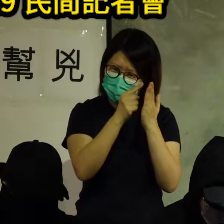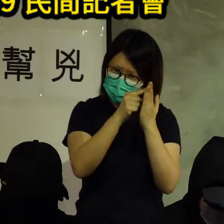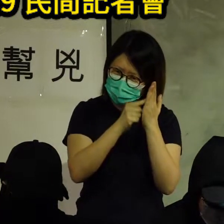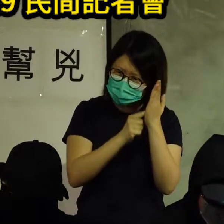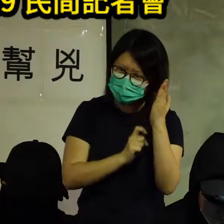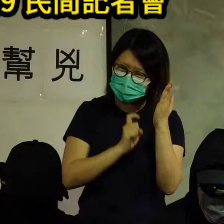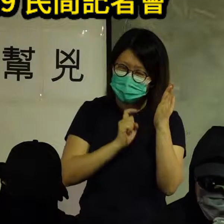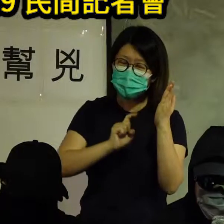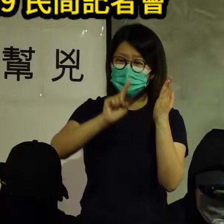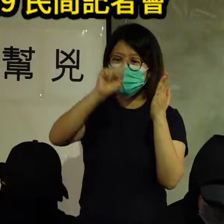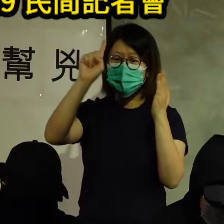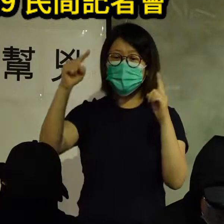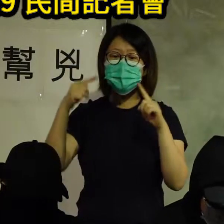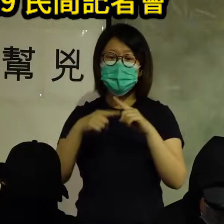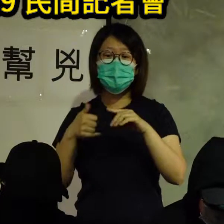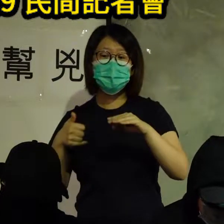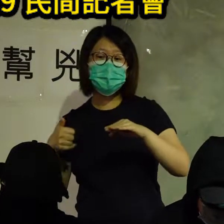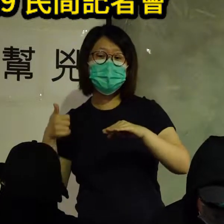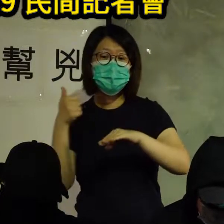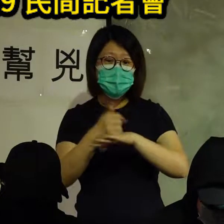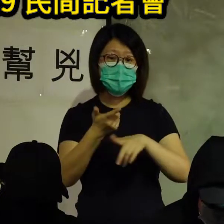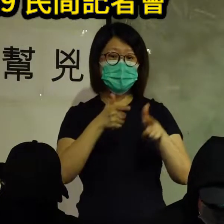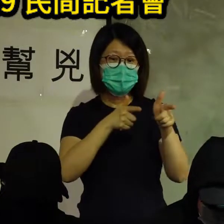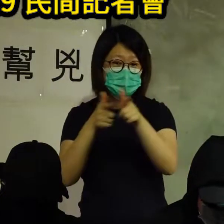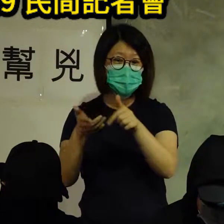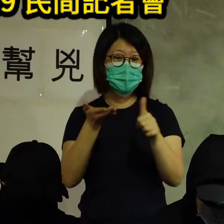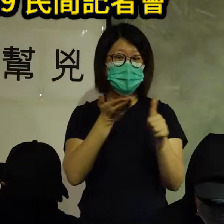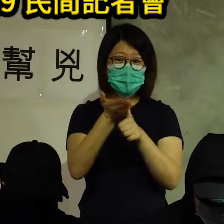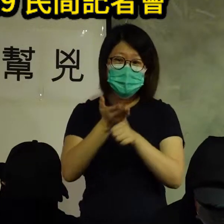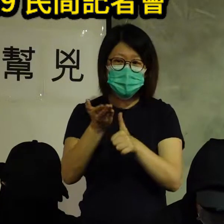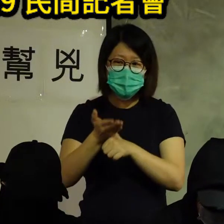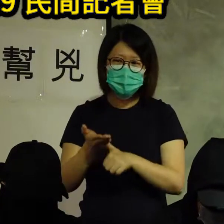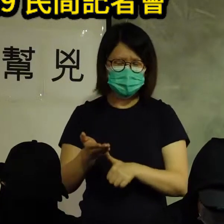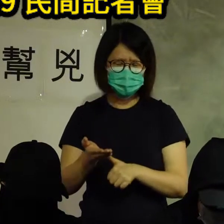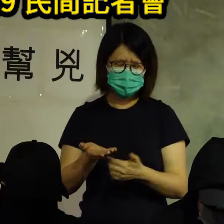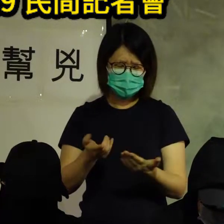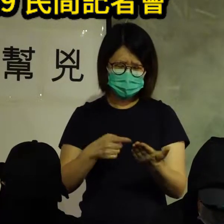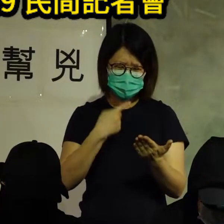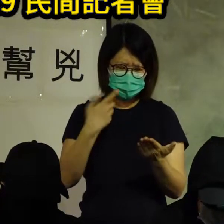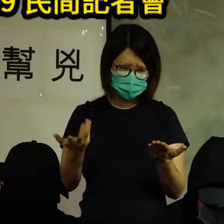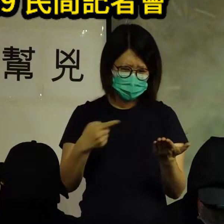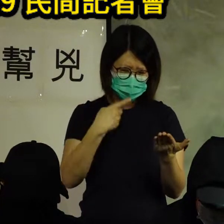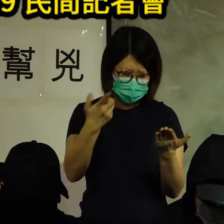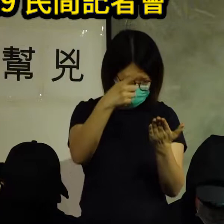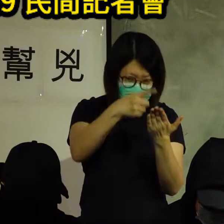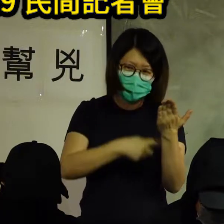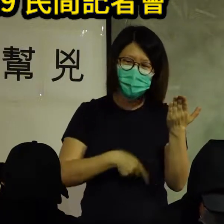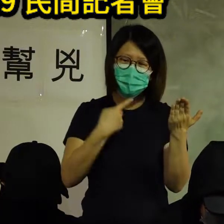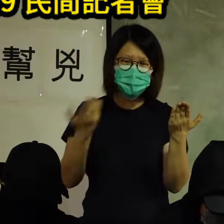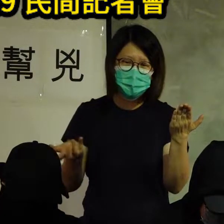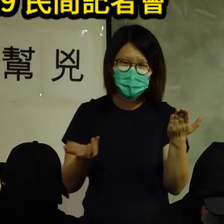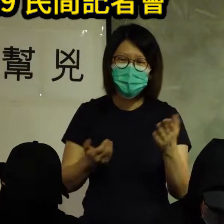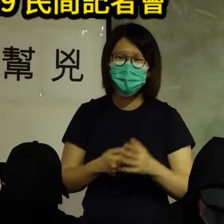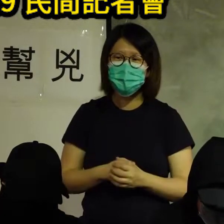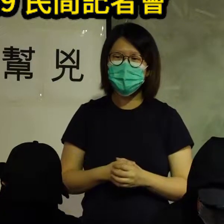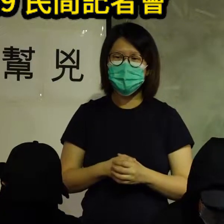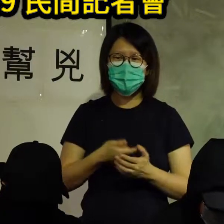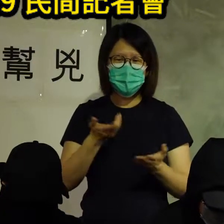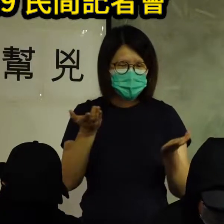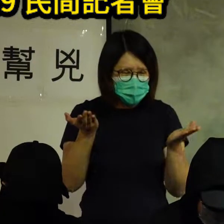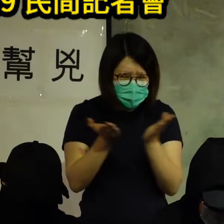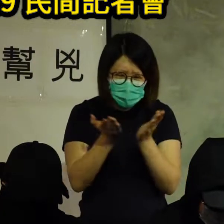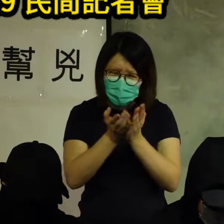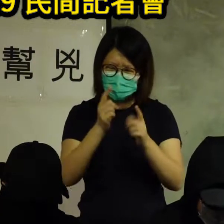沒有具體的情報顯示香港是可能成為襲擊目標在客觀的情況之下